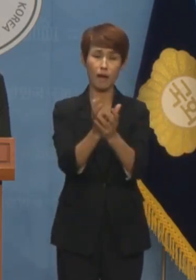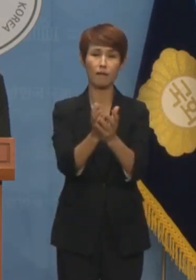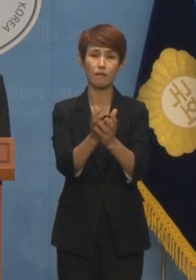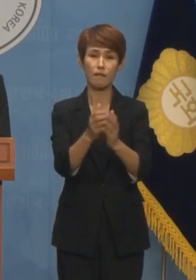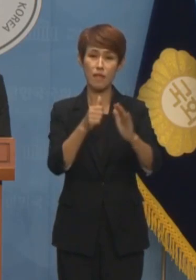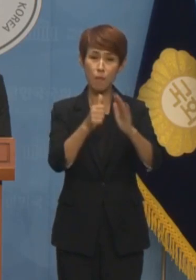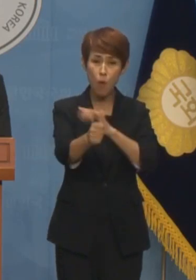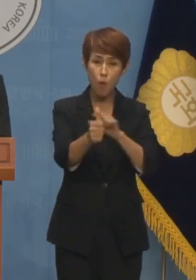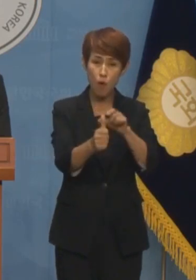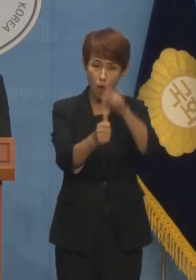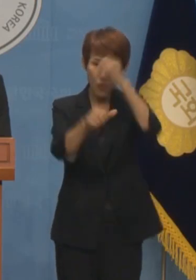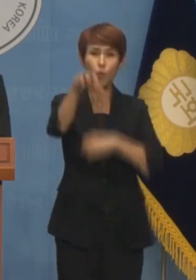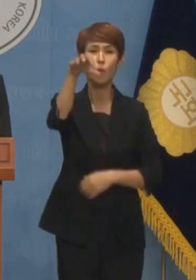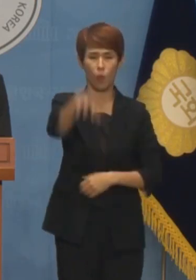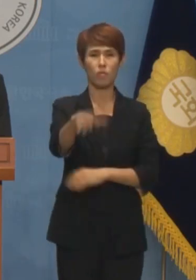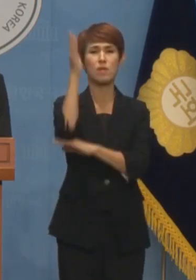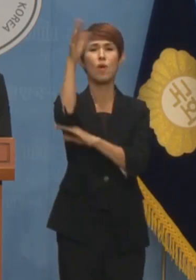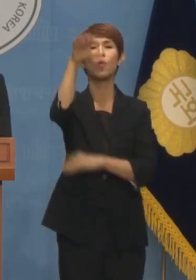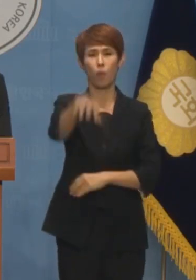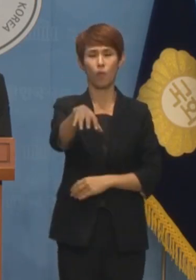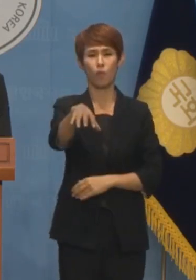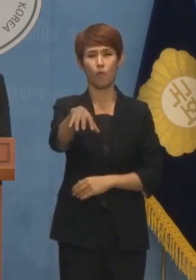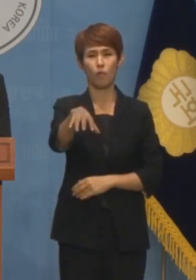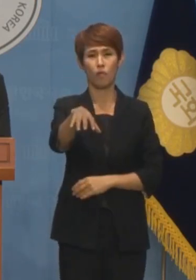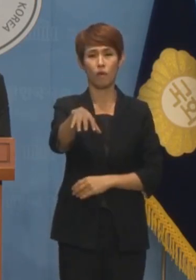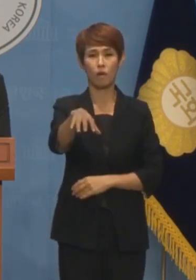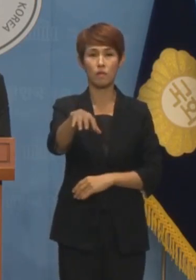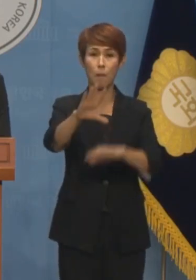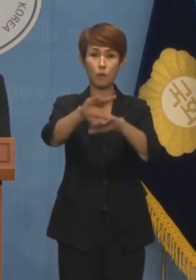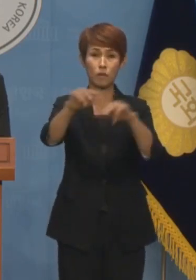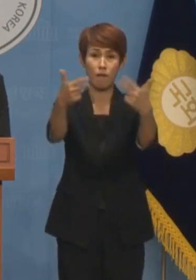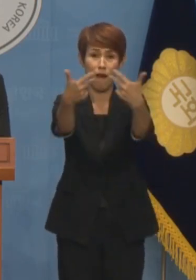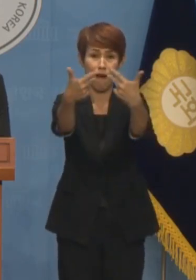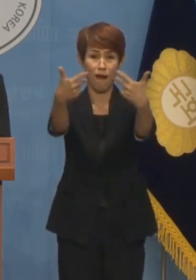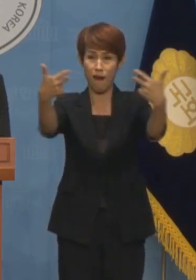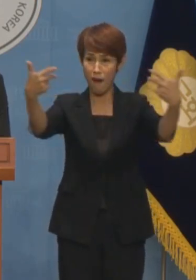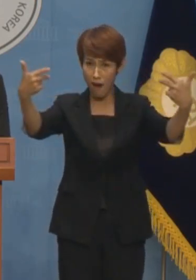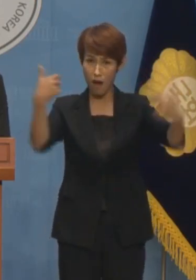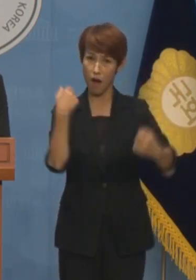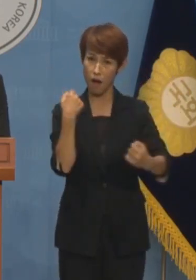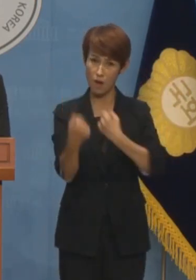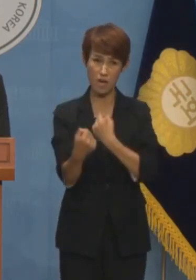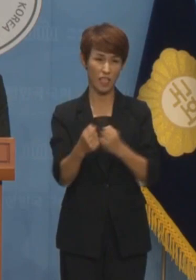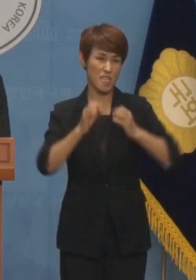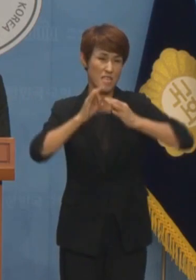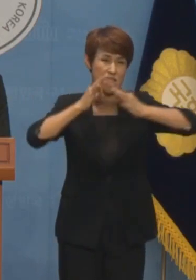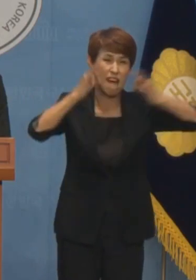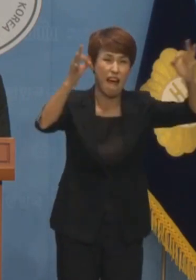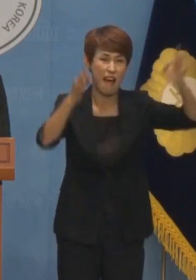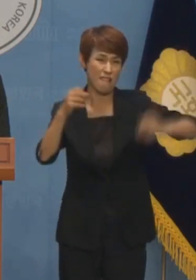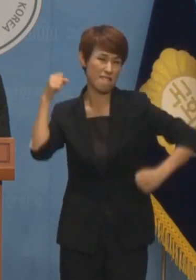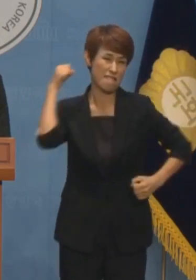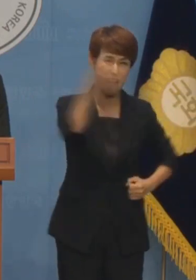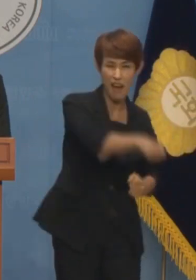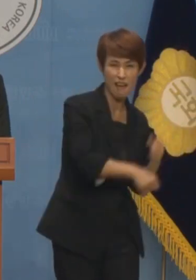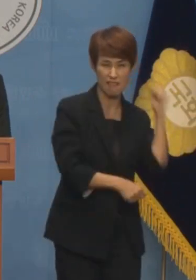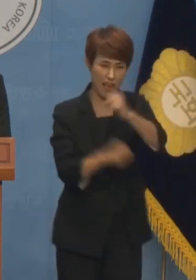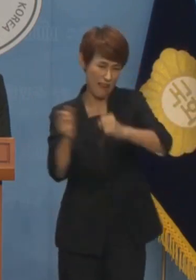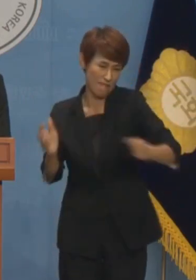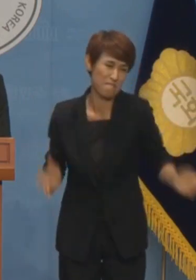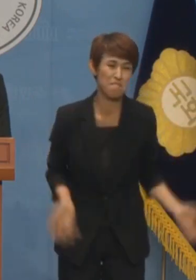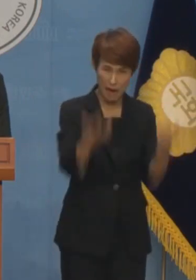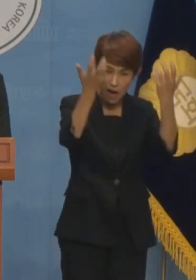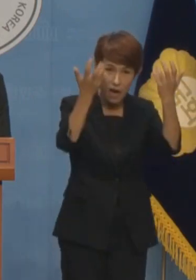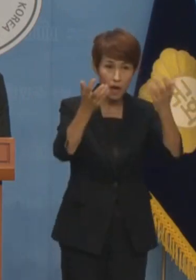선출하는 연설회장에서 모든 방송 카메라가 지켜보고 있는 와중에 터져나온 이 끔찍한 폭력